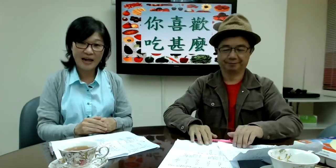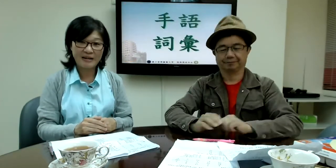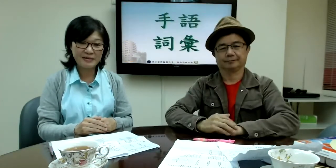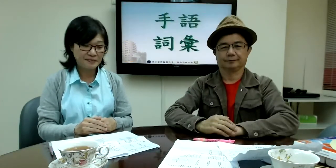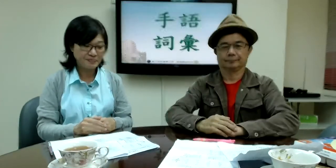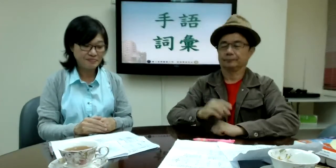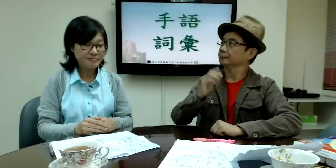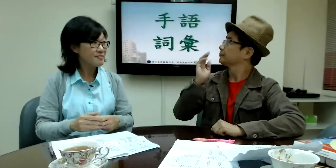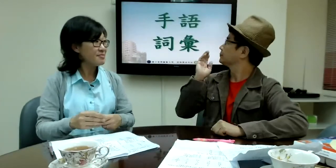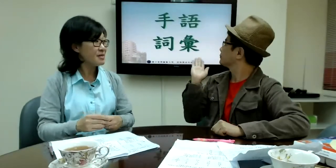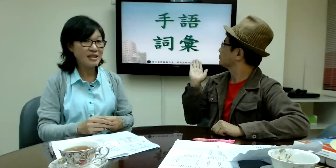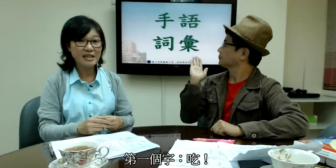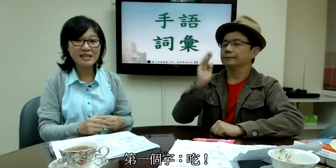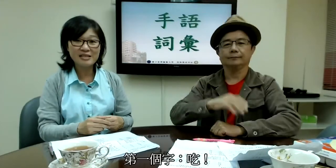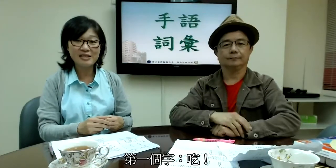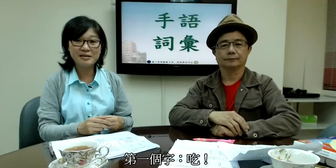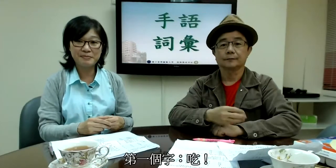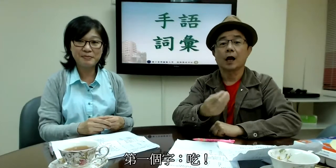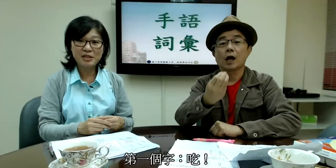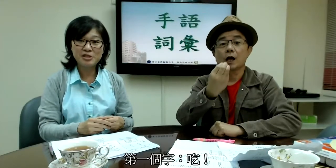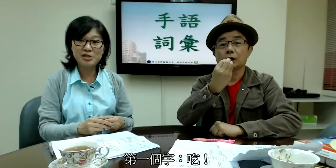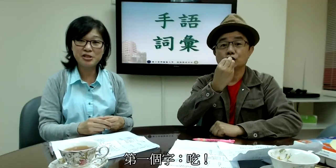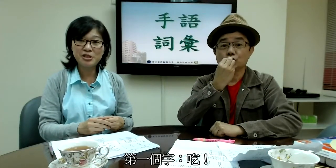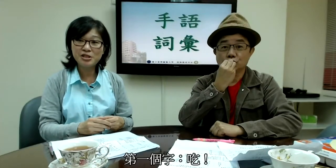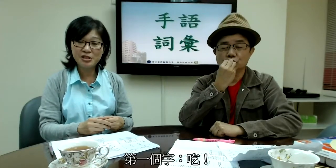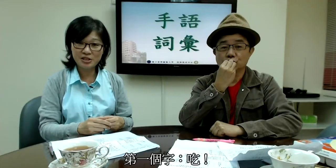好，第一个字，吃，